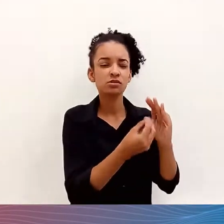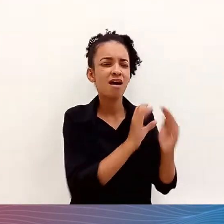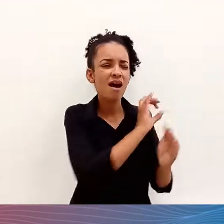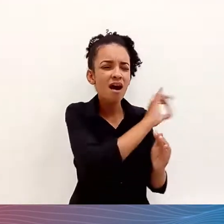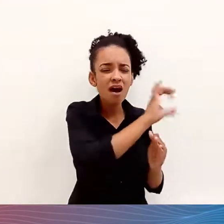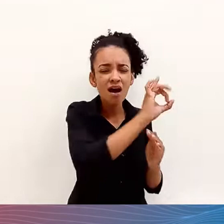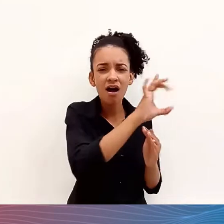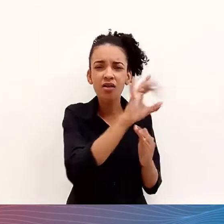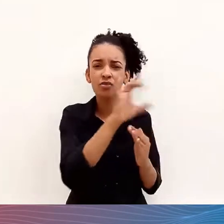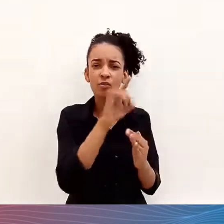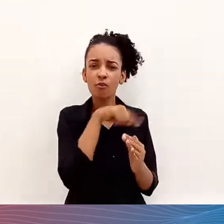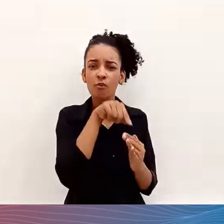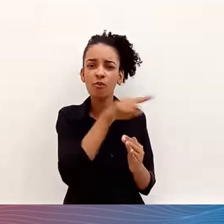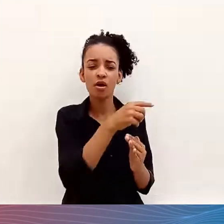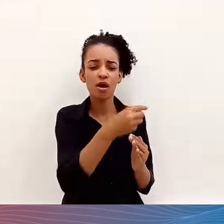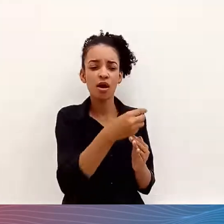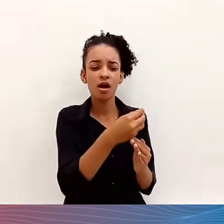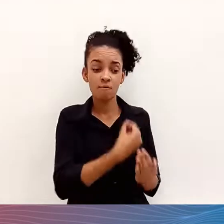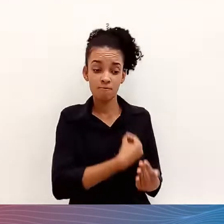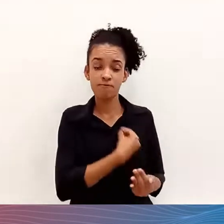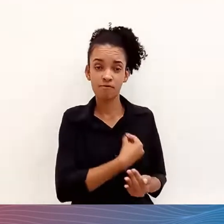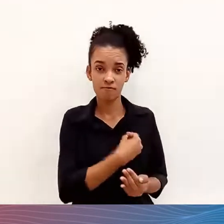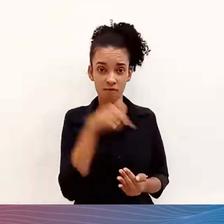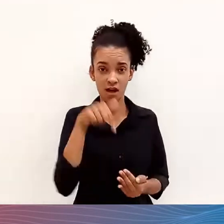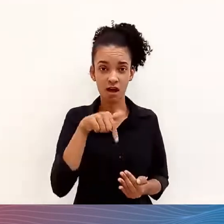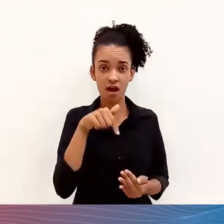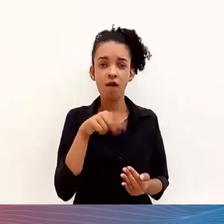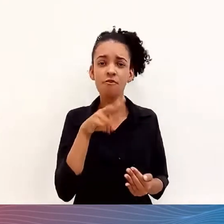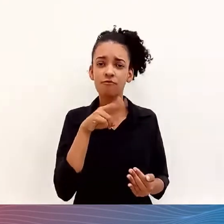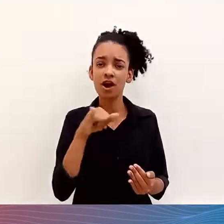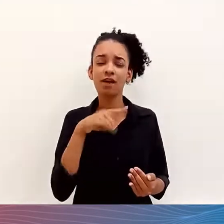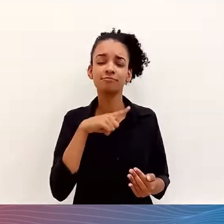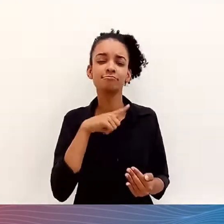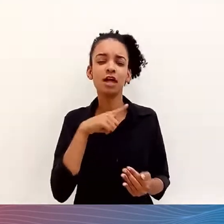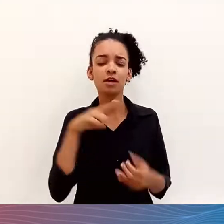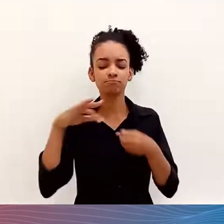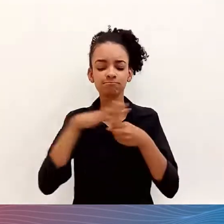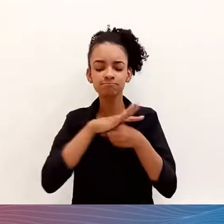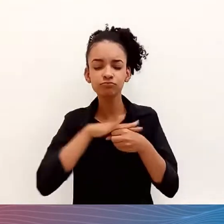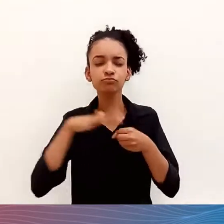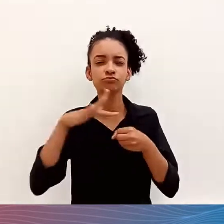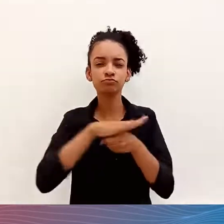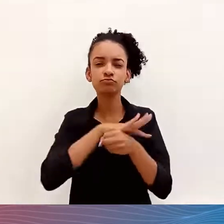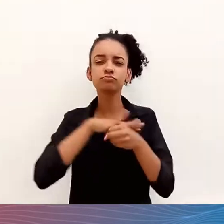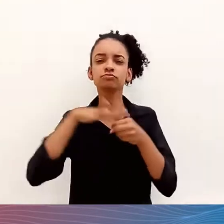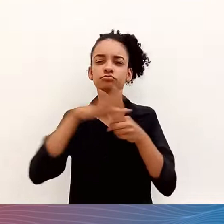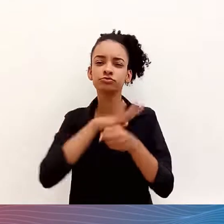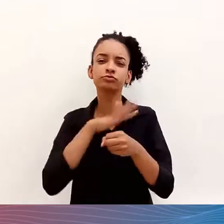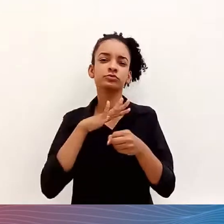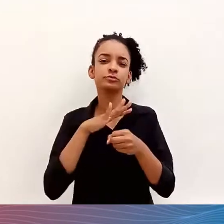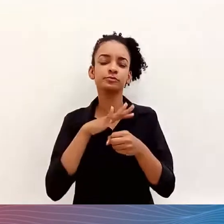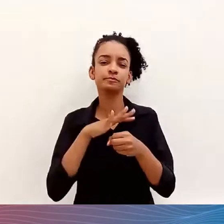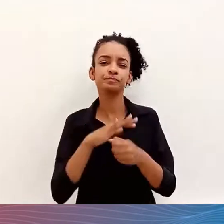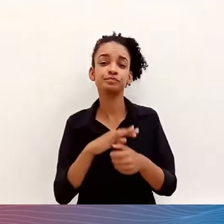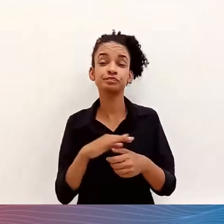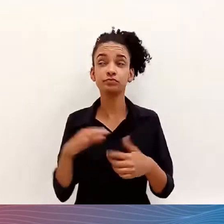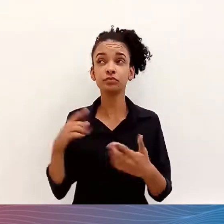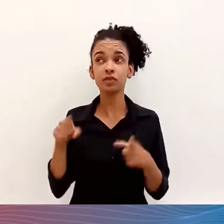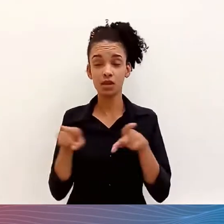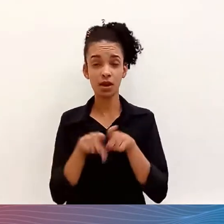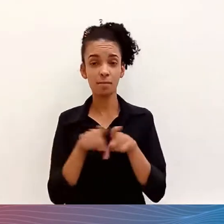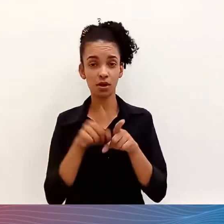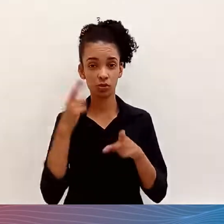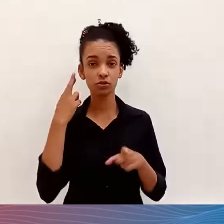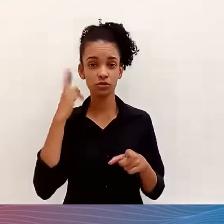igreja, será enchido até a plenitude. E nosso Senhor, Ele subiu às alturas, foi